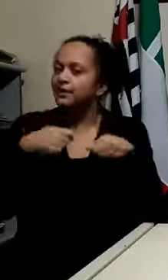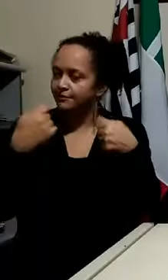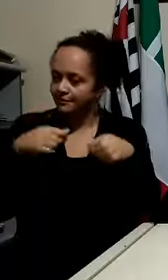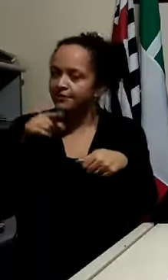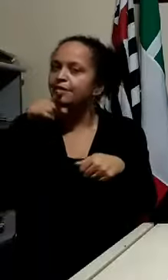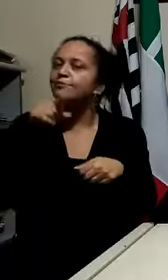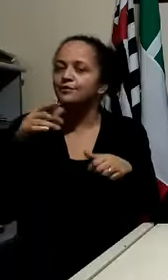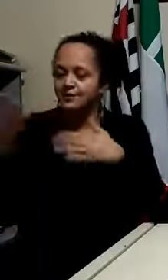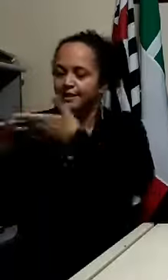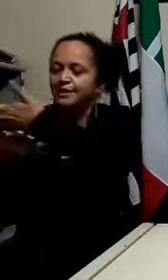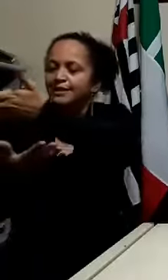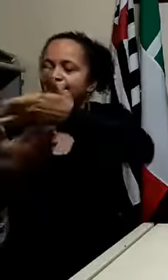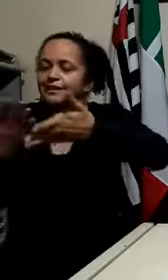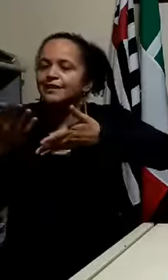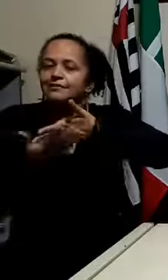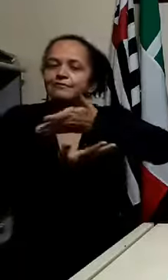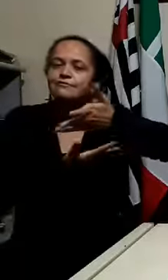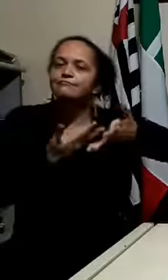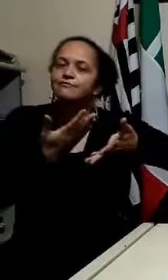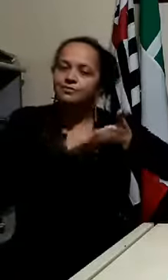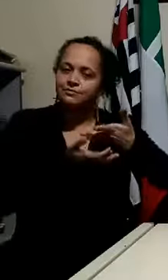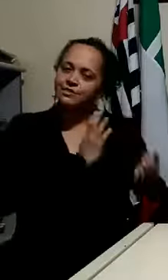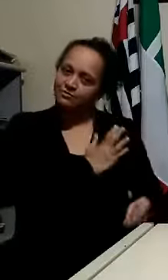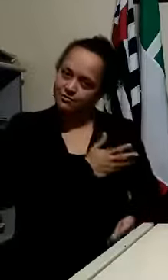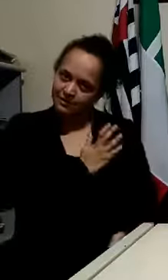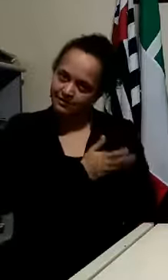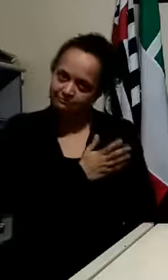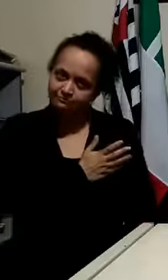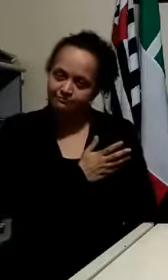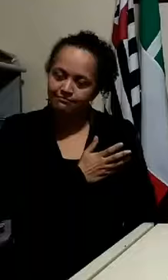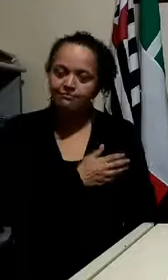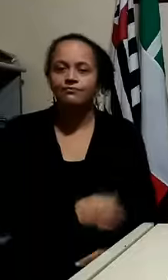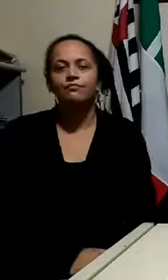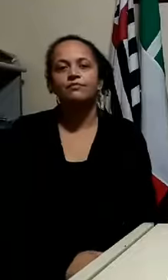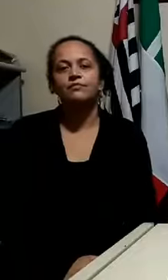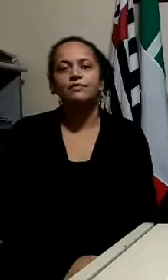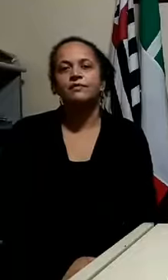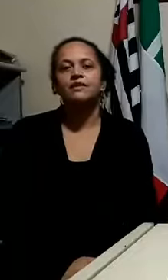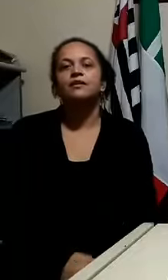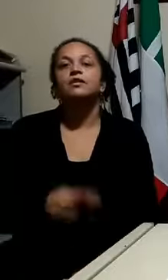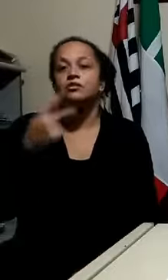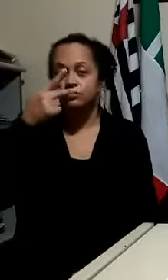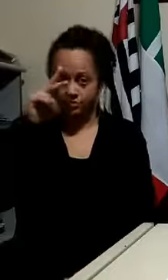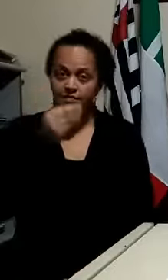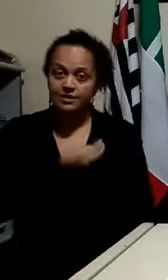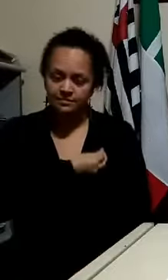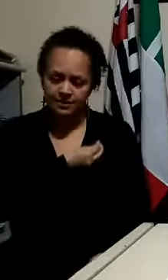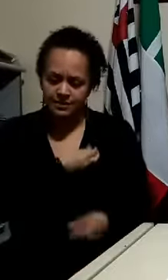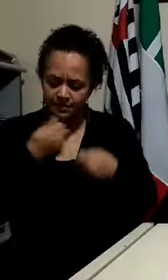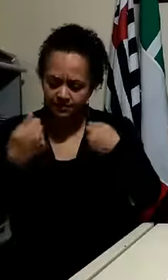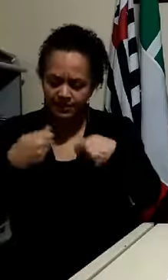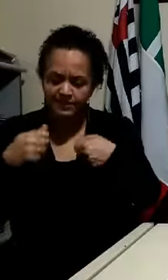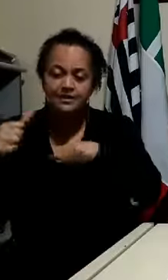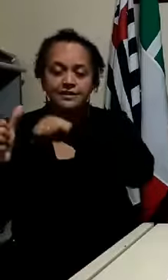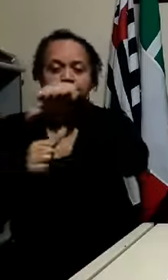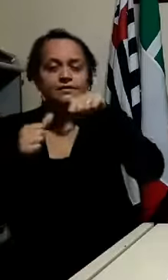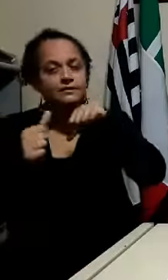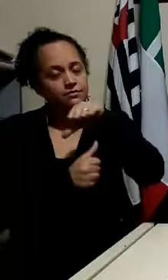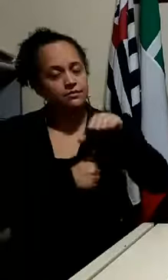permitir que o Espírito Santo substitua nossos valores de vida. Por isso nós temos que orar, meditar,